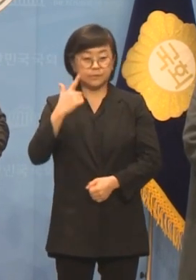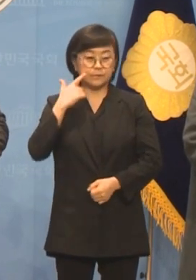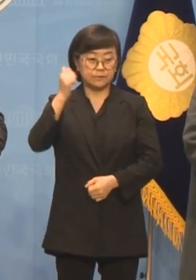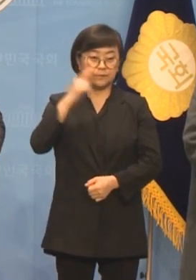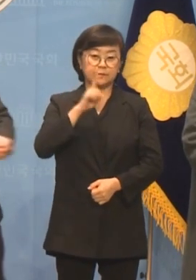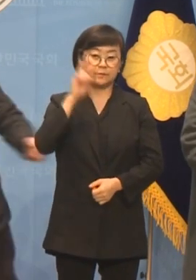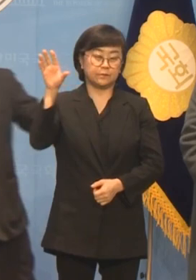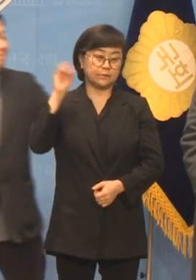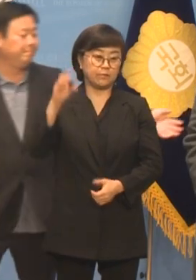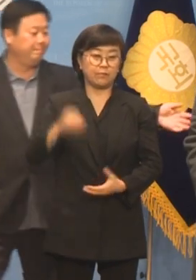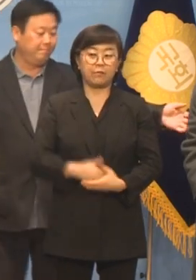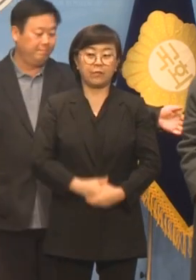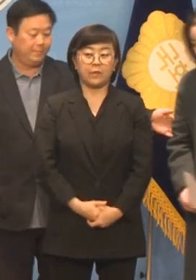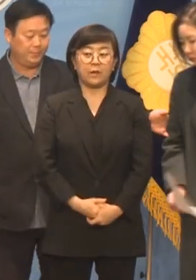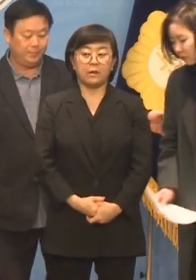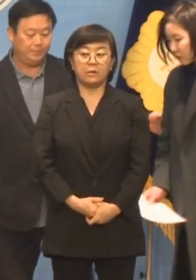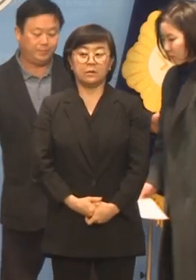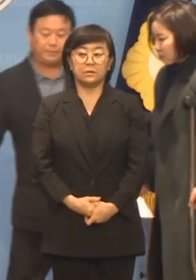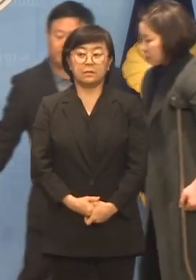청하도록 하겠습니다.